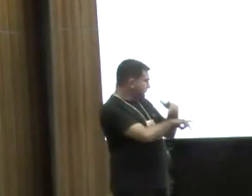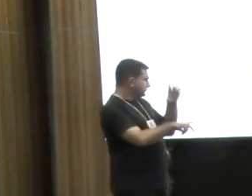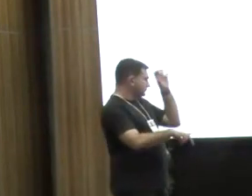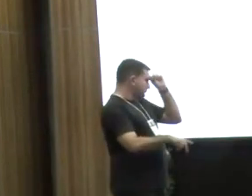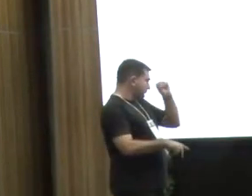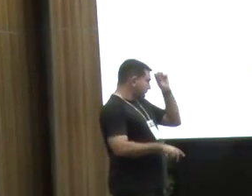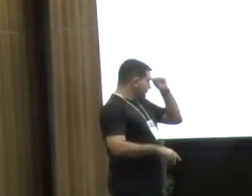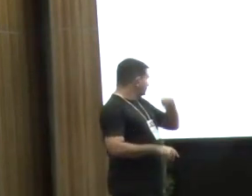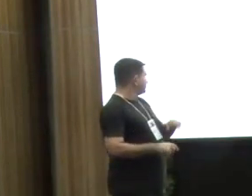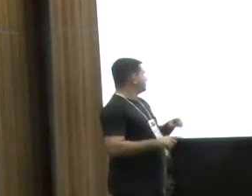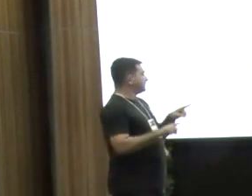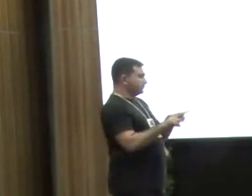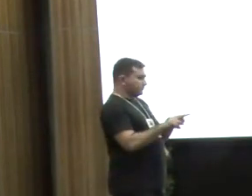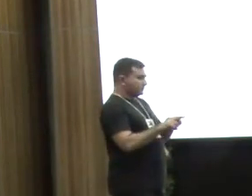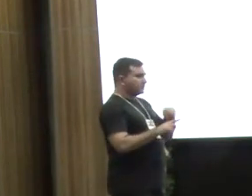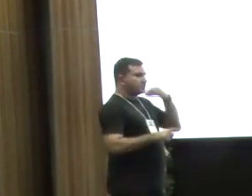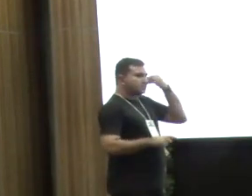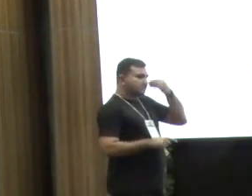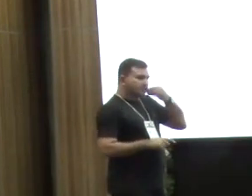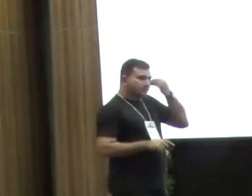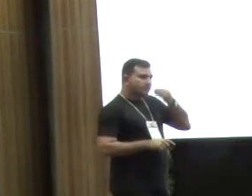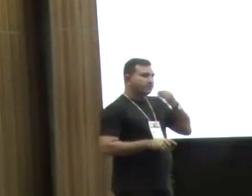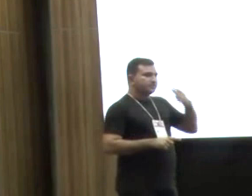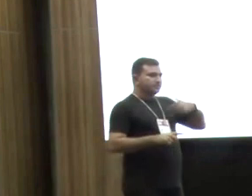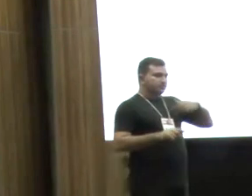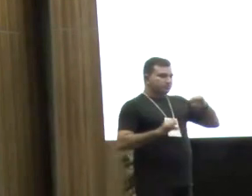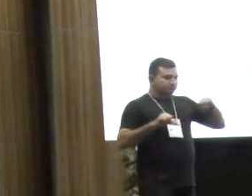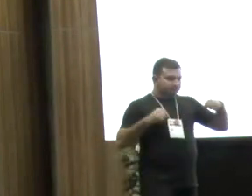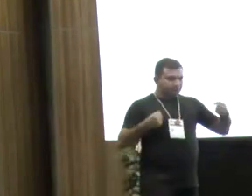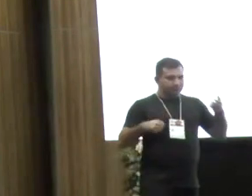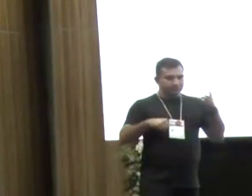aprender com a experiência para eu intervir.